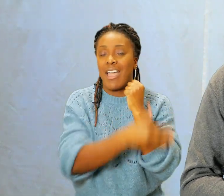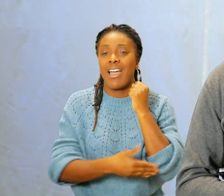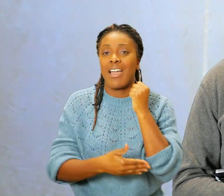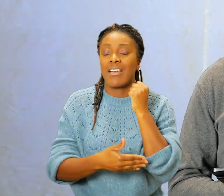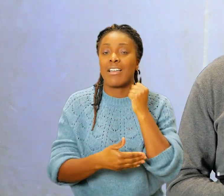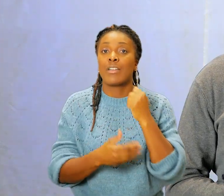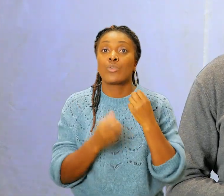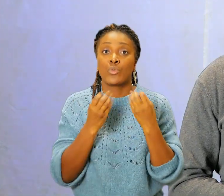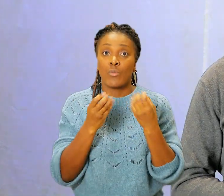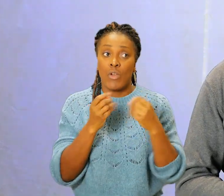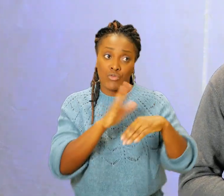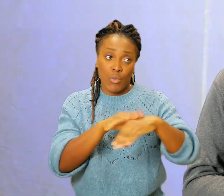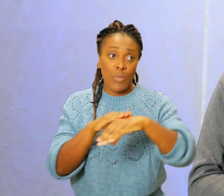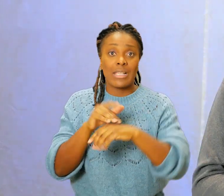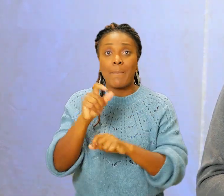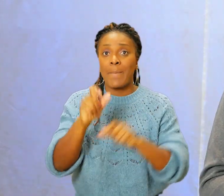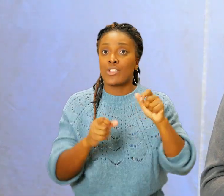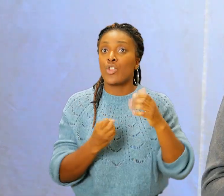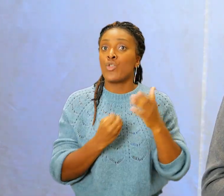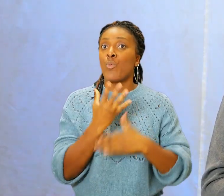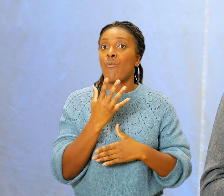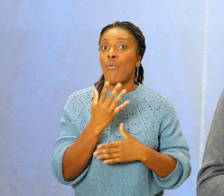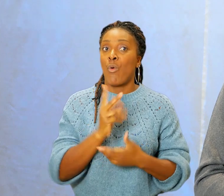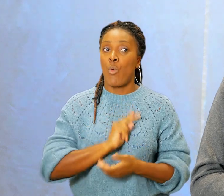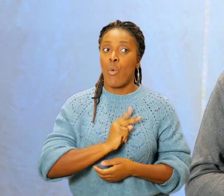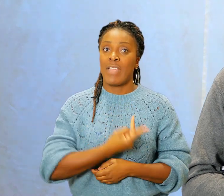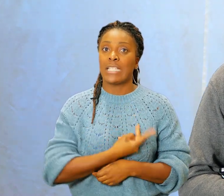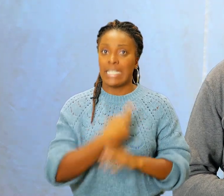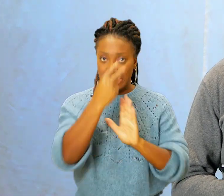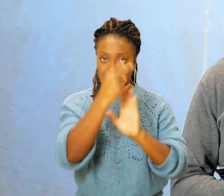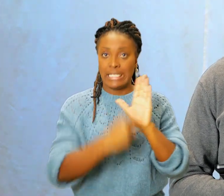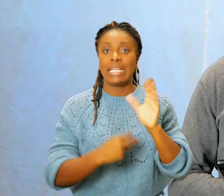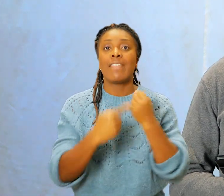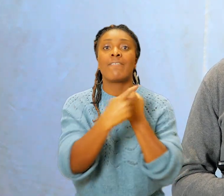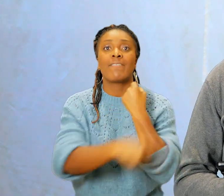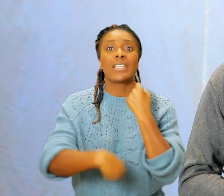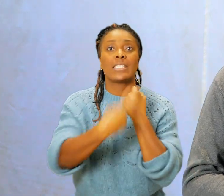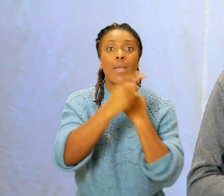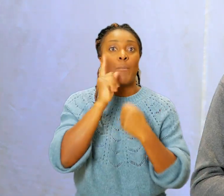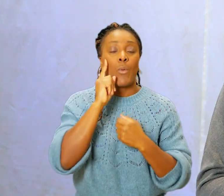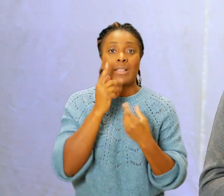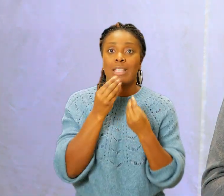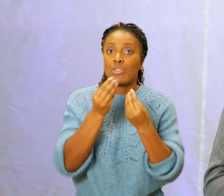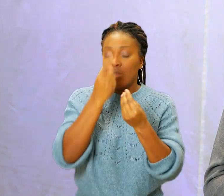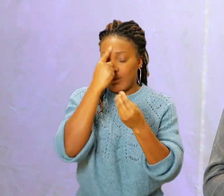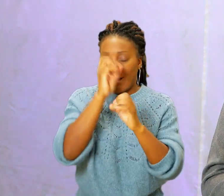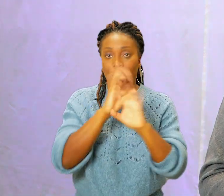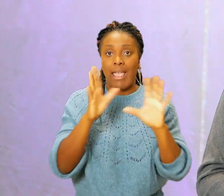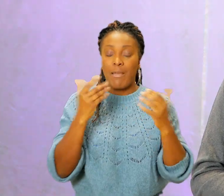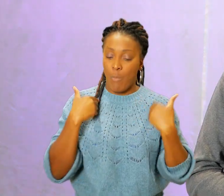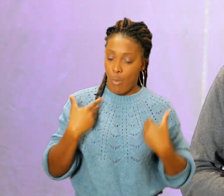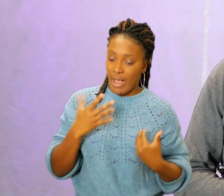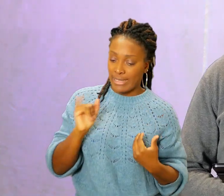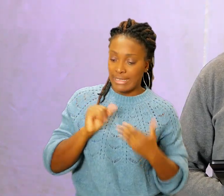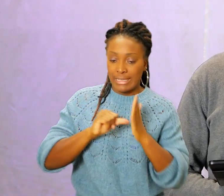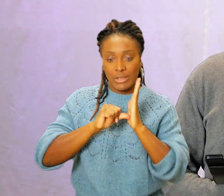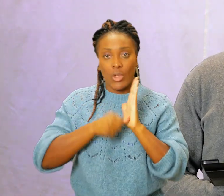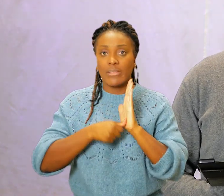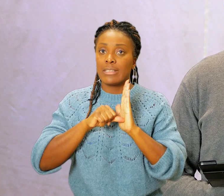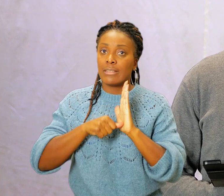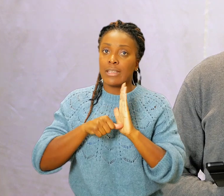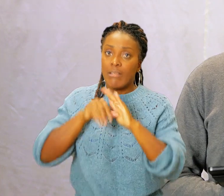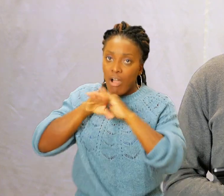à tous les nouveaux convertis, eh bien, c'est un livre qui te parle de qui tu es en Jésus-Christ, ce que tu es devenu